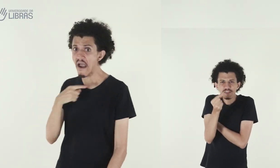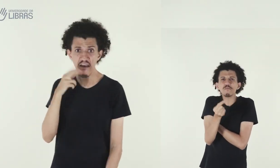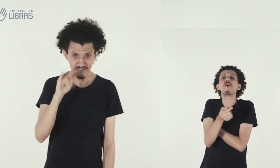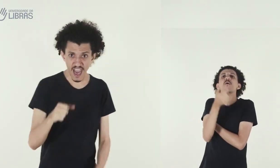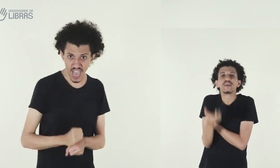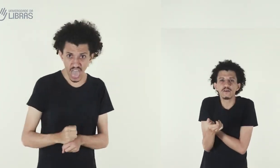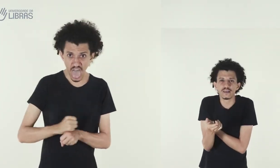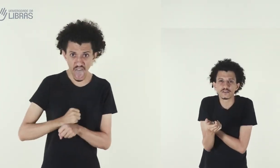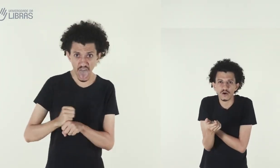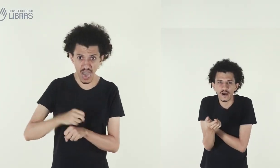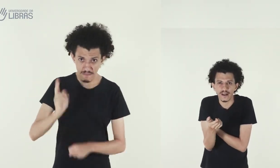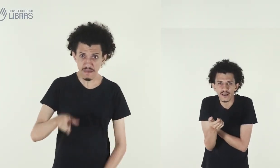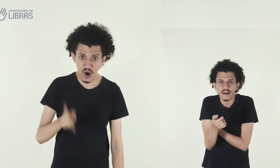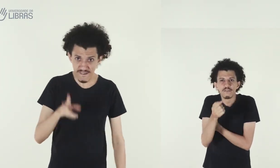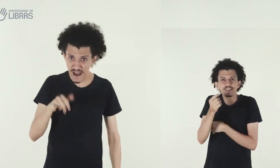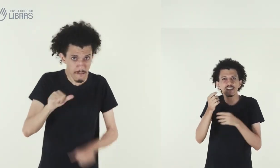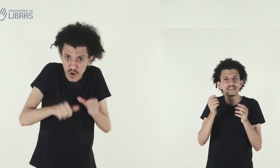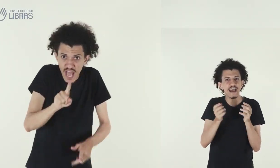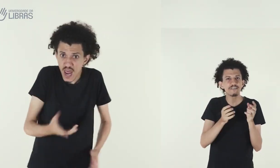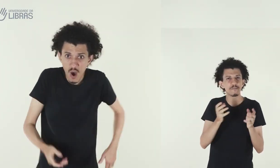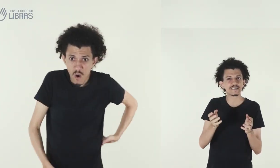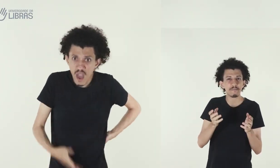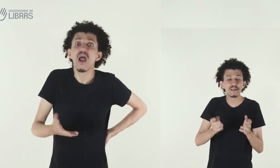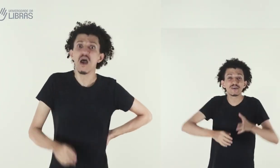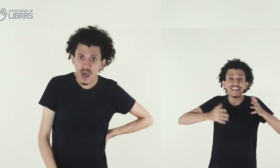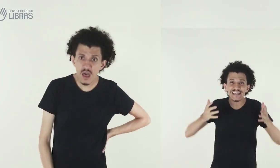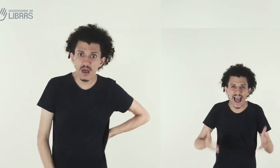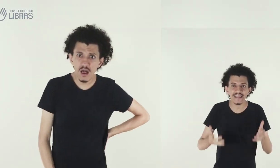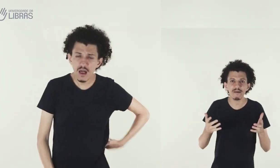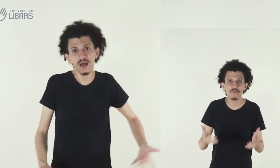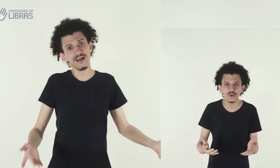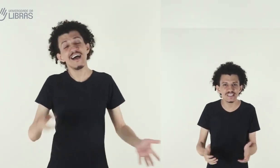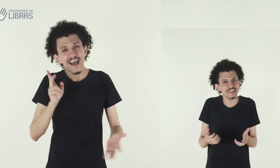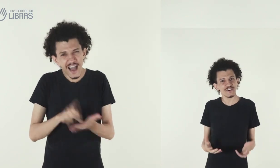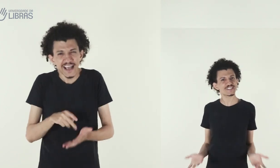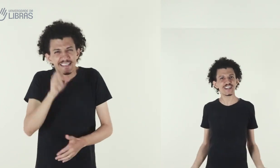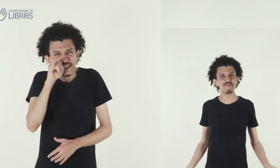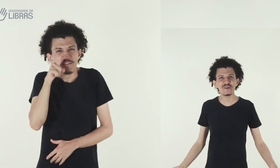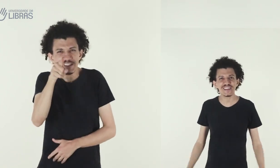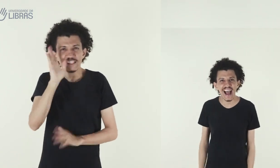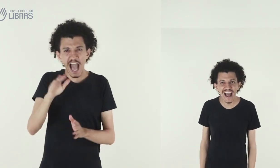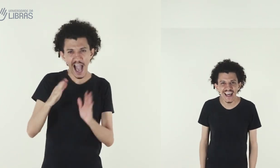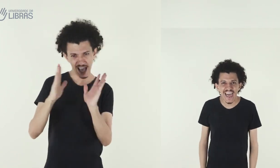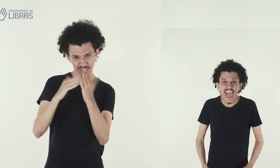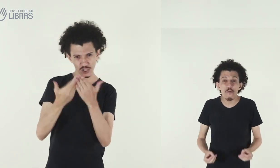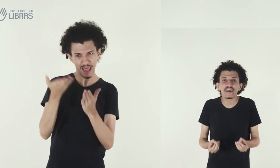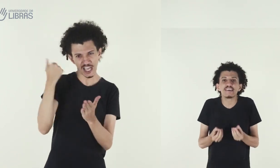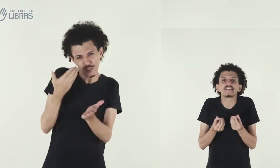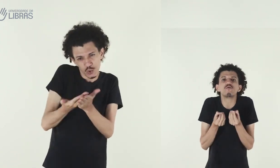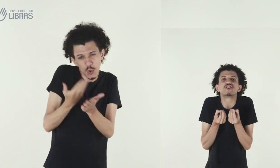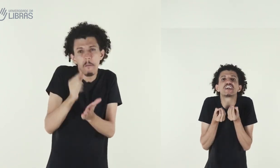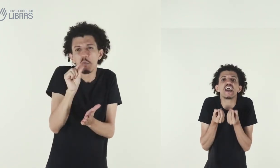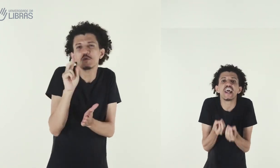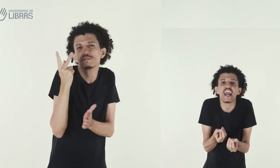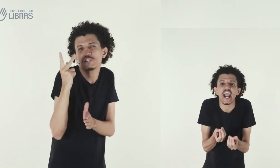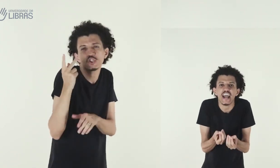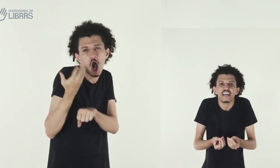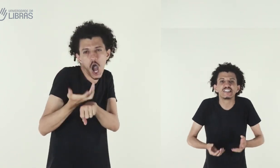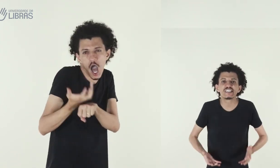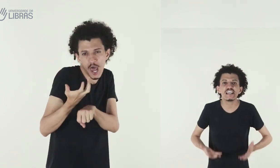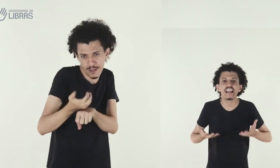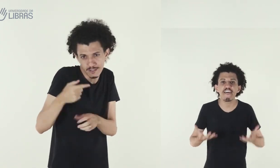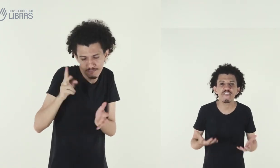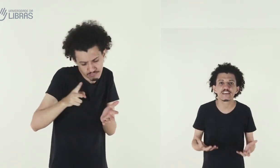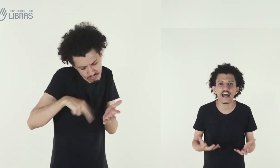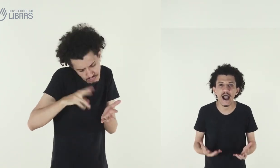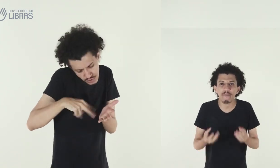entendeu pelo menos um pouquinho da história, você já deve ter percebido que nada muda se você não mudar. É uma questão de querer,